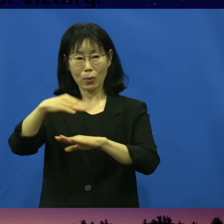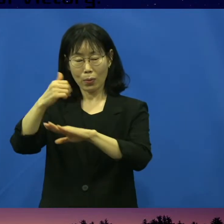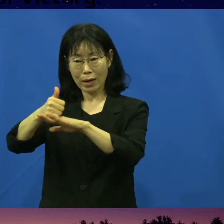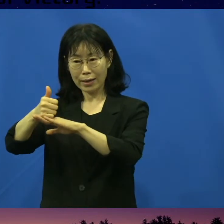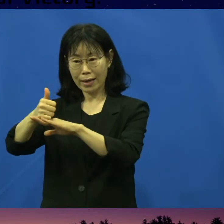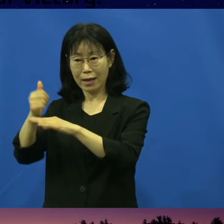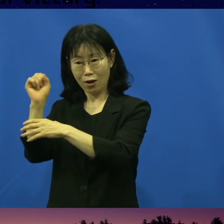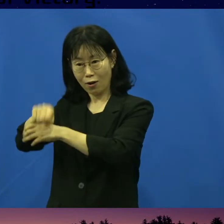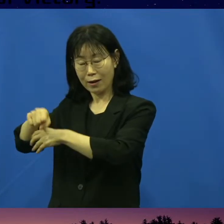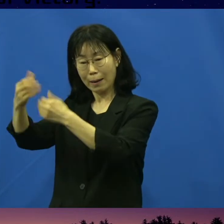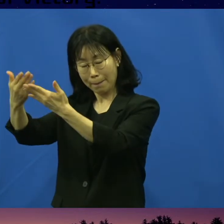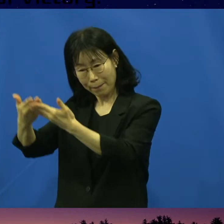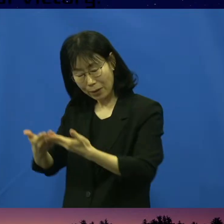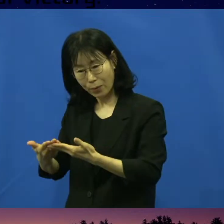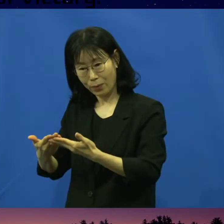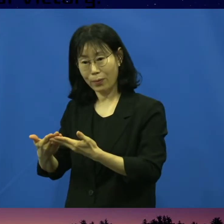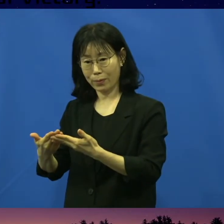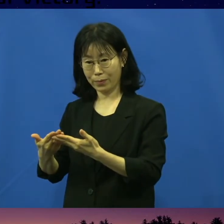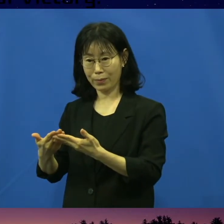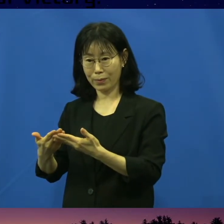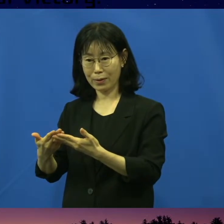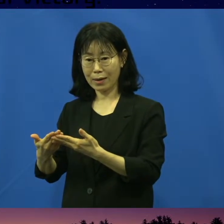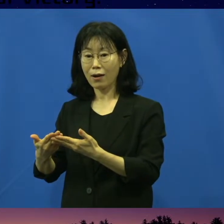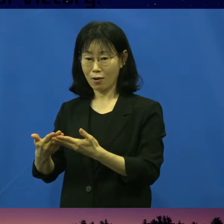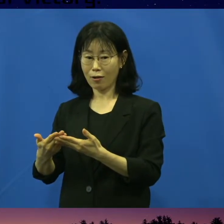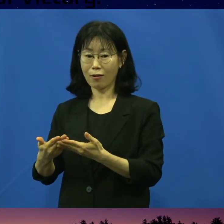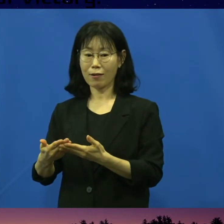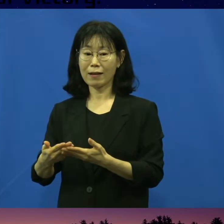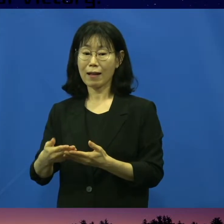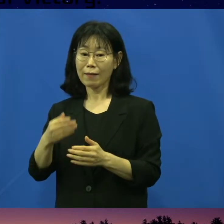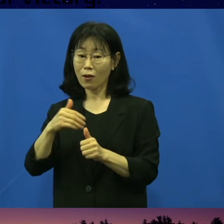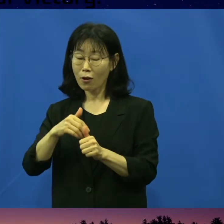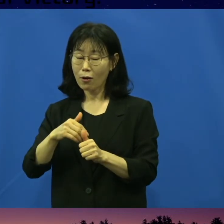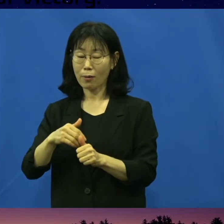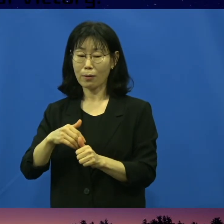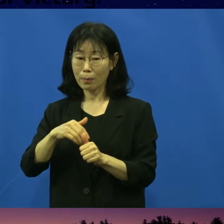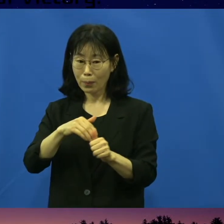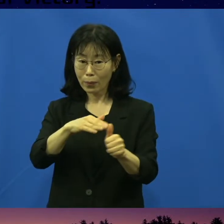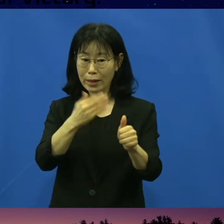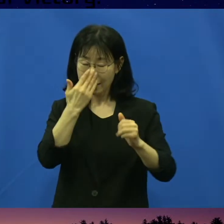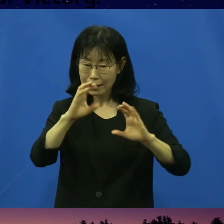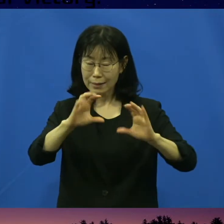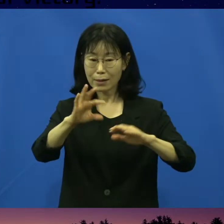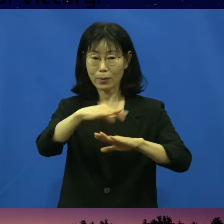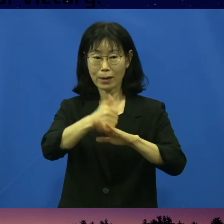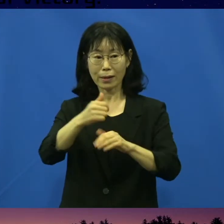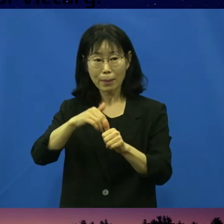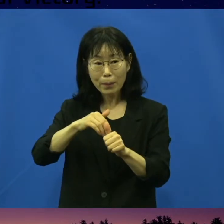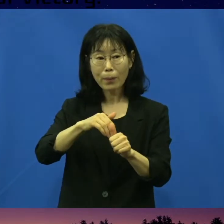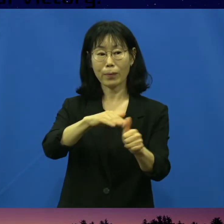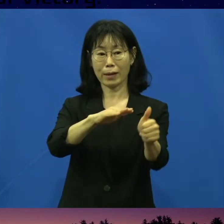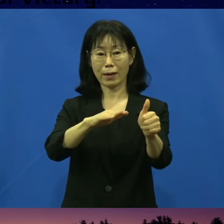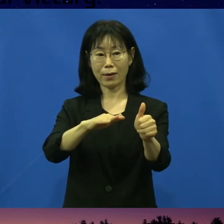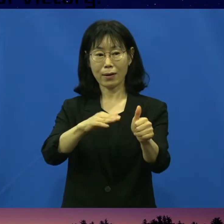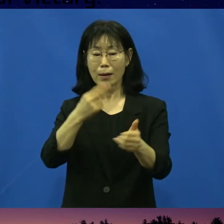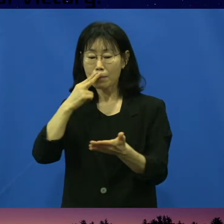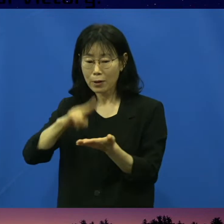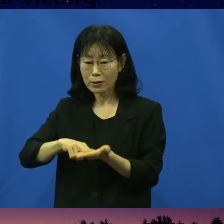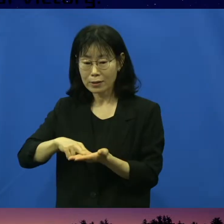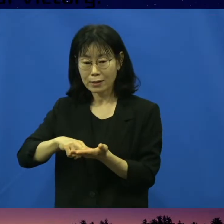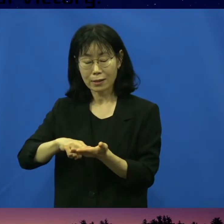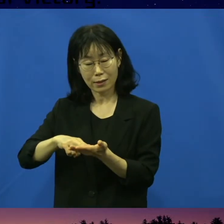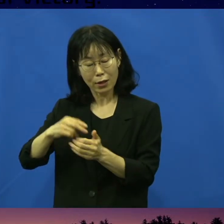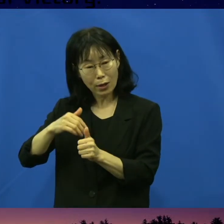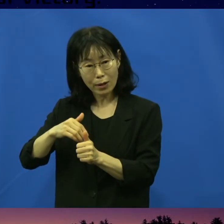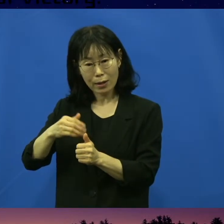그러니까 아람 왕이 이르되 갈지어다. 이제 내가 이스라엘 왕에게 글을 보내리라 하더라. 친서를 썼던. 근데 그냥 가는